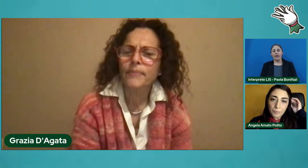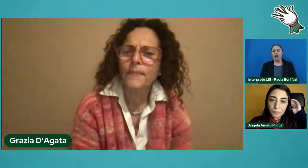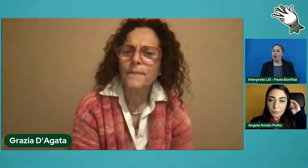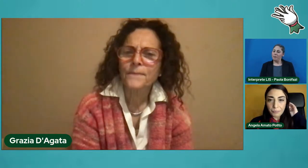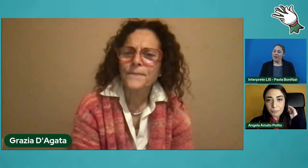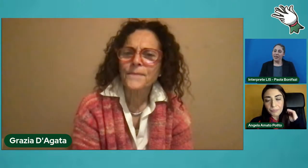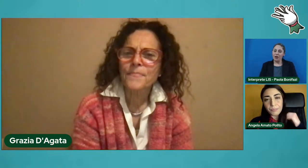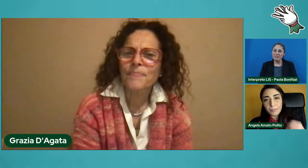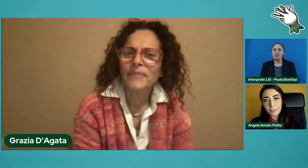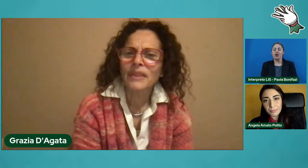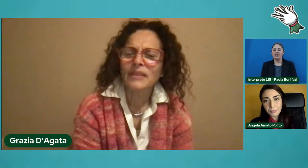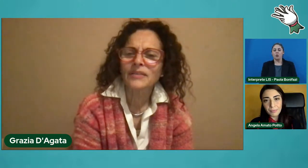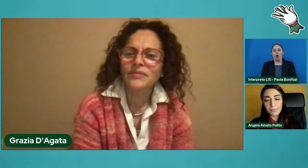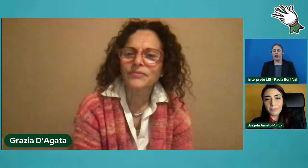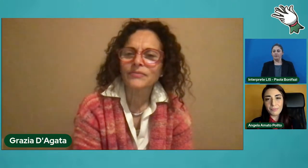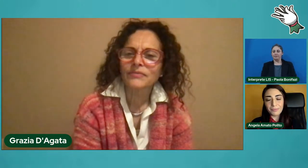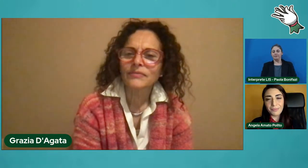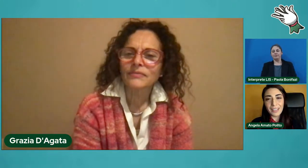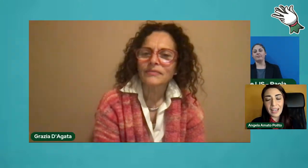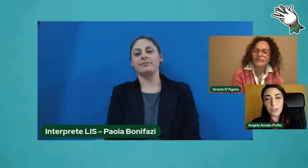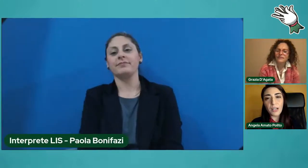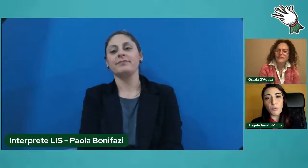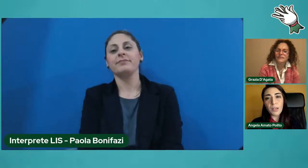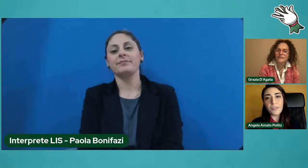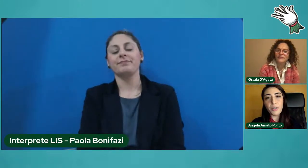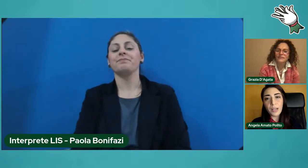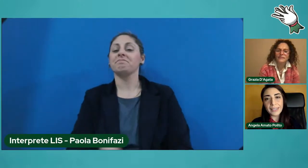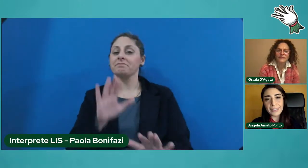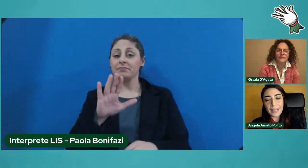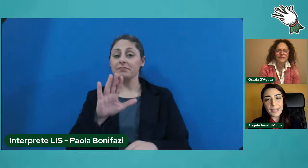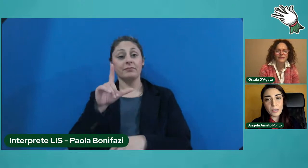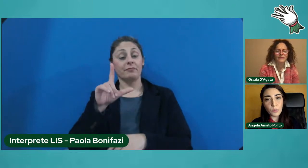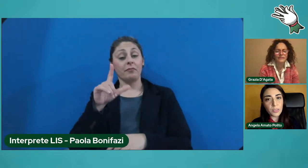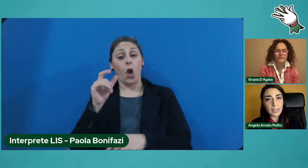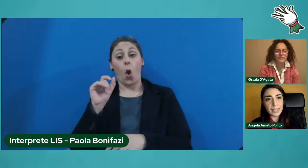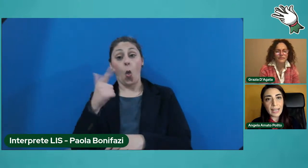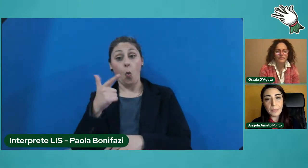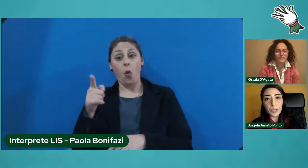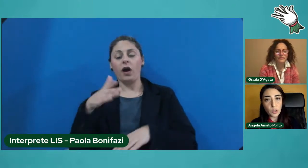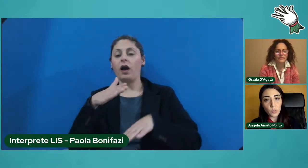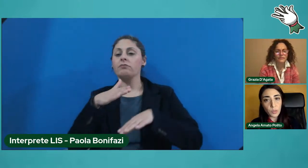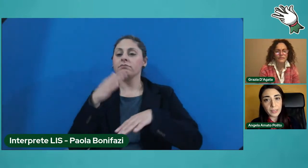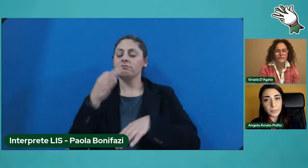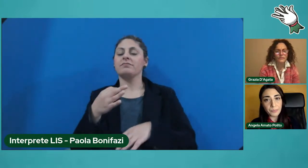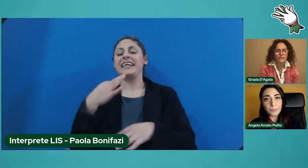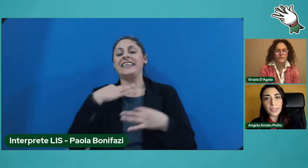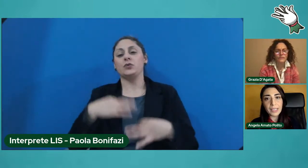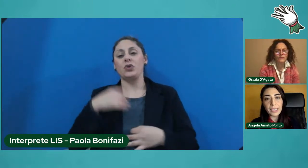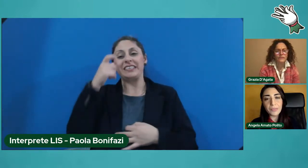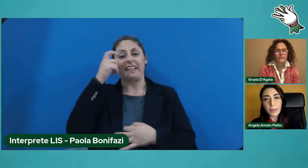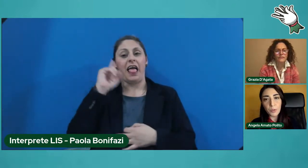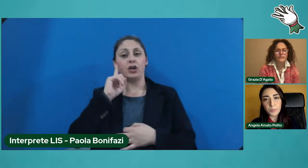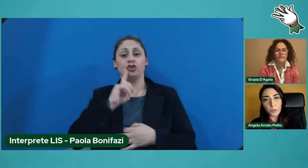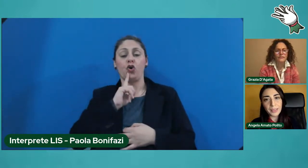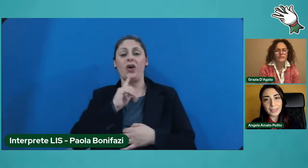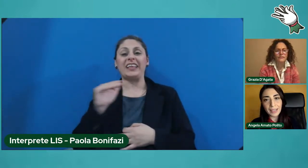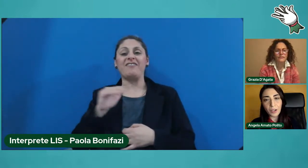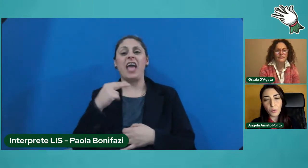e come si trova a scuola? Allora, Luca frequenta l'Istituto Statale per Sordi di Via Nomentana a